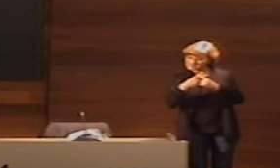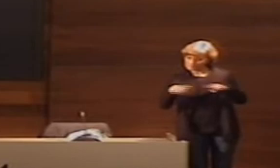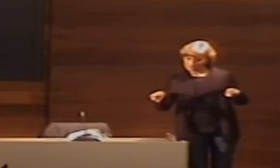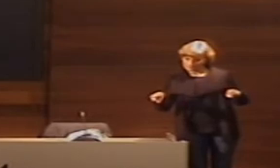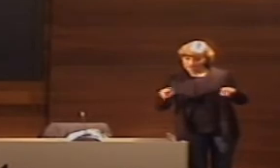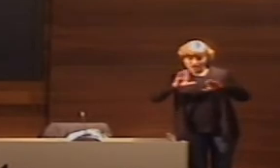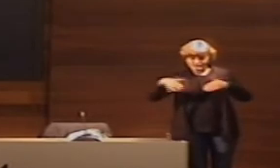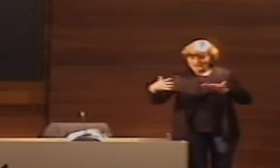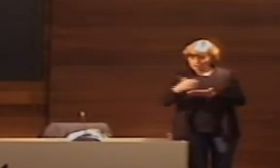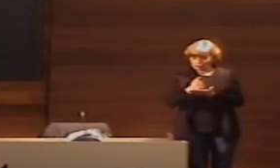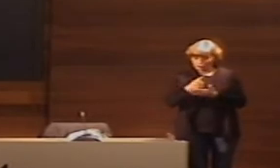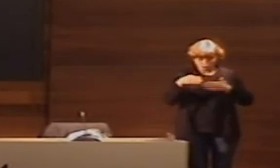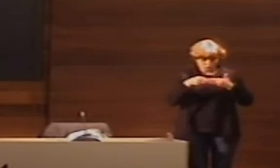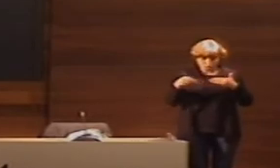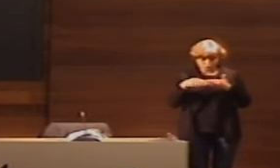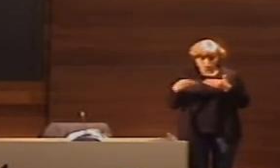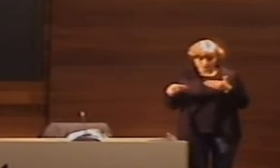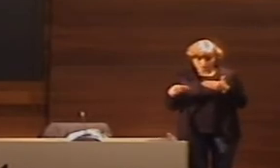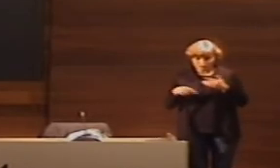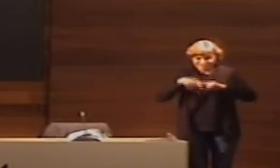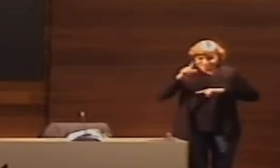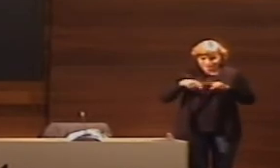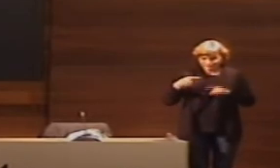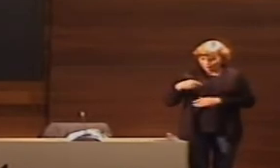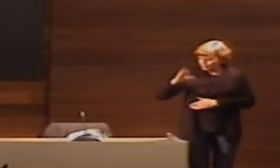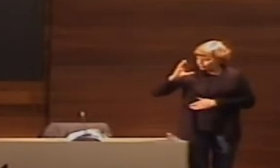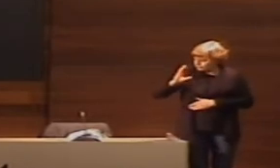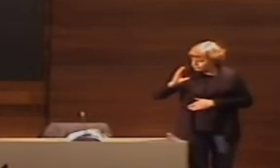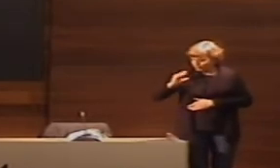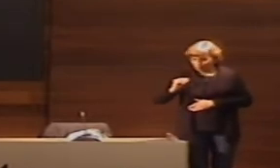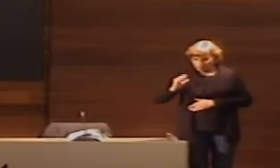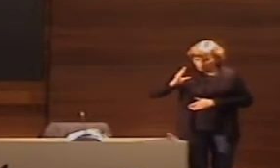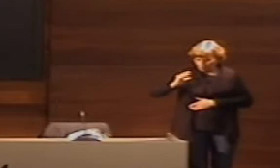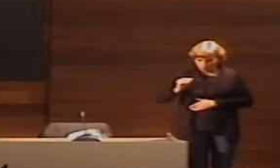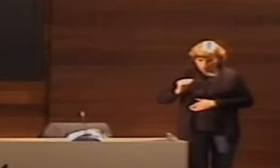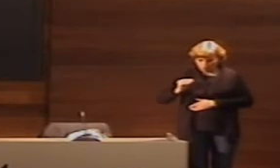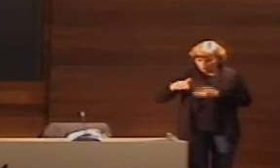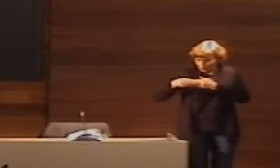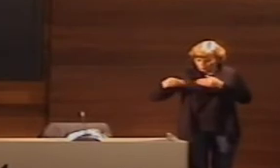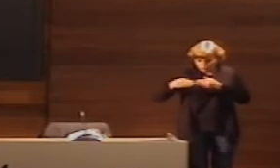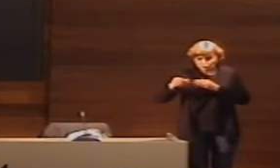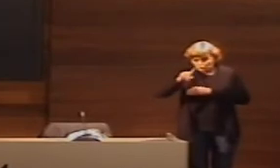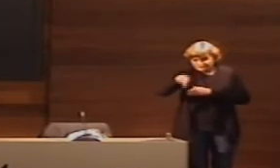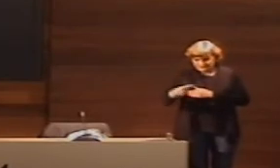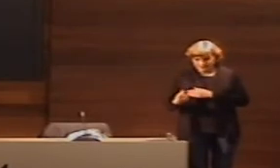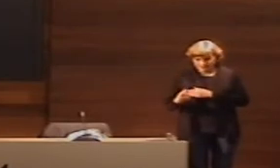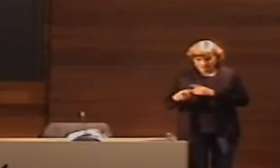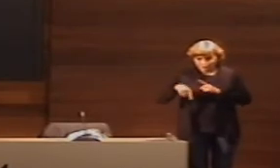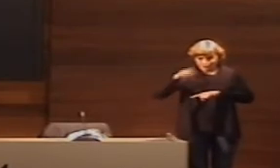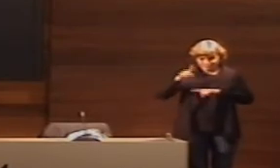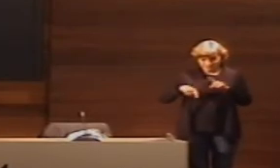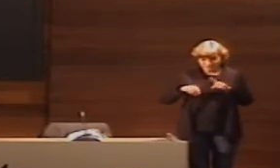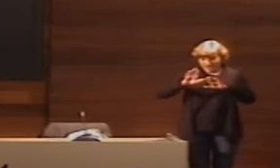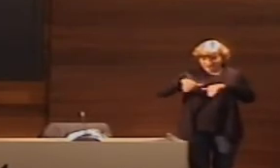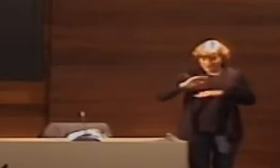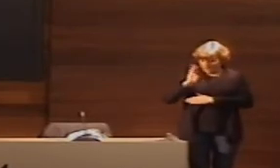forma diferente. En primer lugar, en función de nuestra renta y, en segundo lugar, en función de nuestros criterios, ¿no? Por tanto, cuando el coste recae sobre la administración, recae sobre